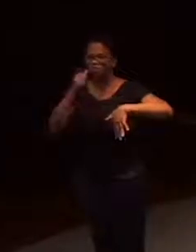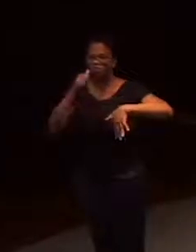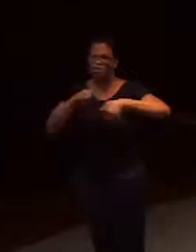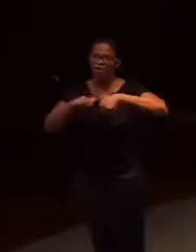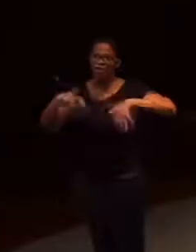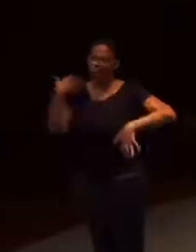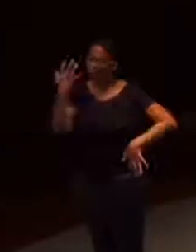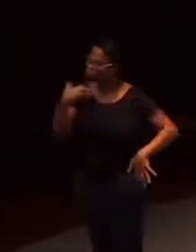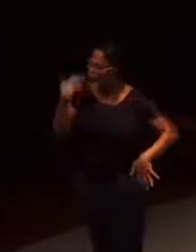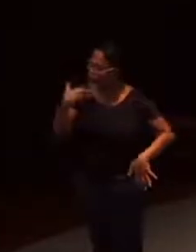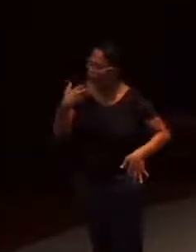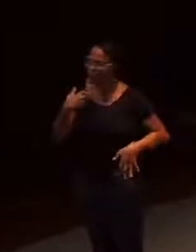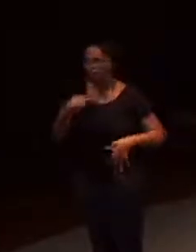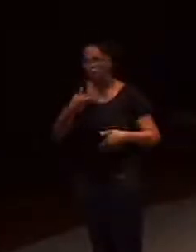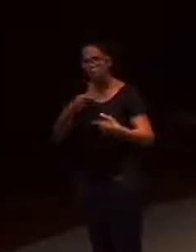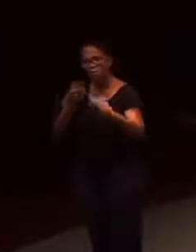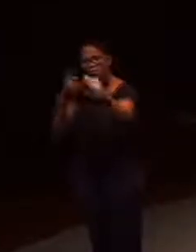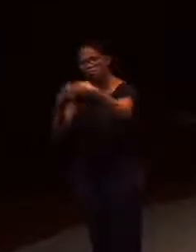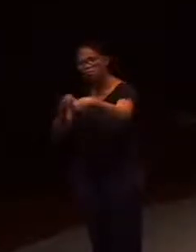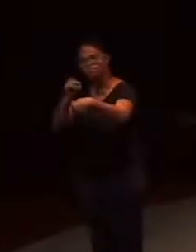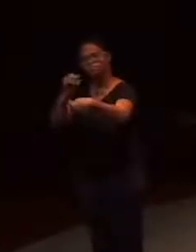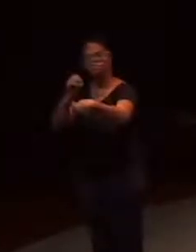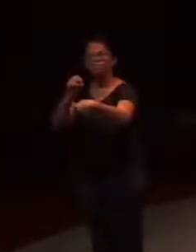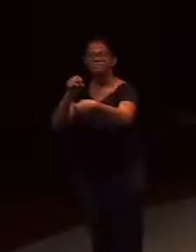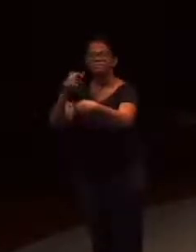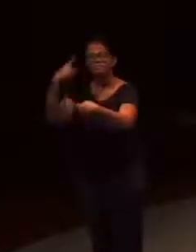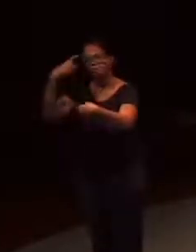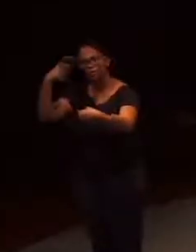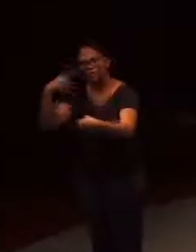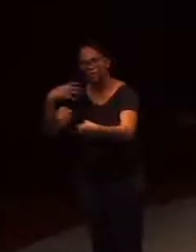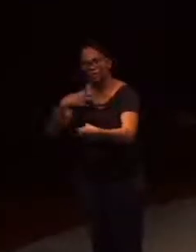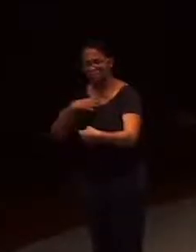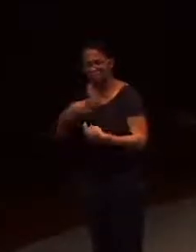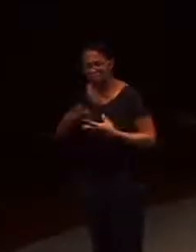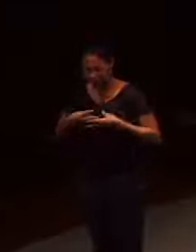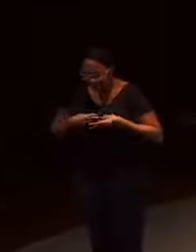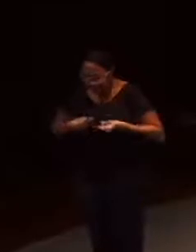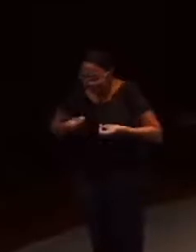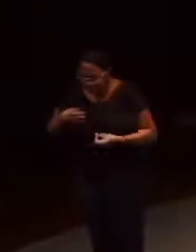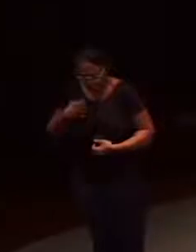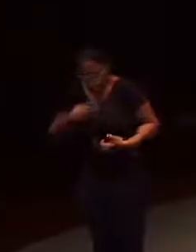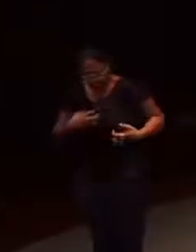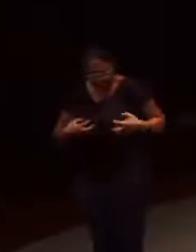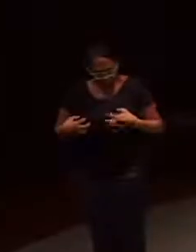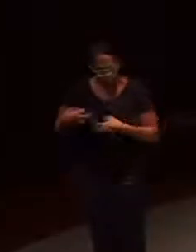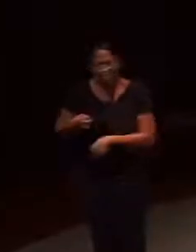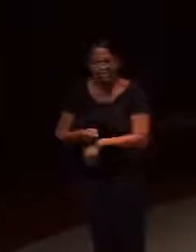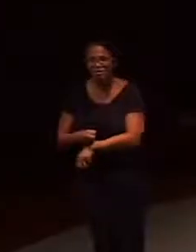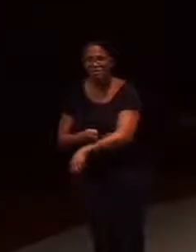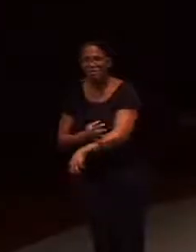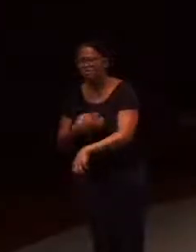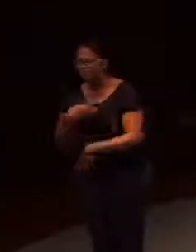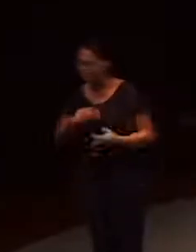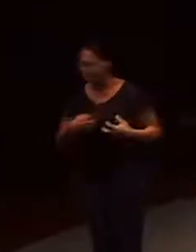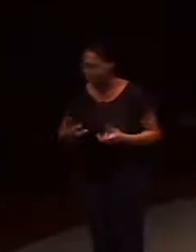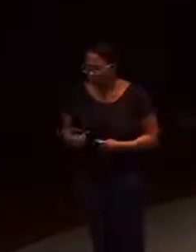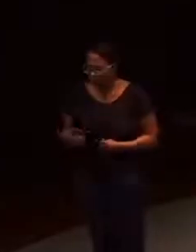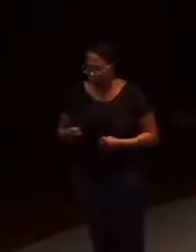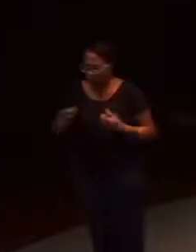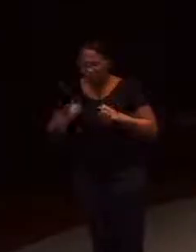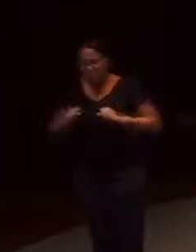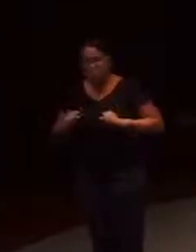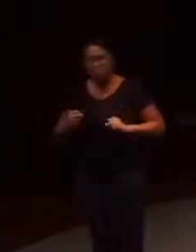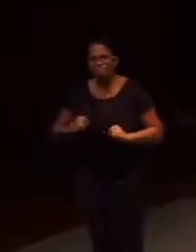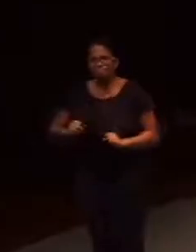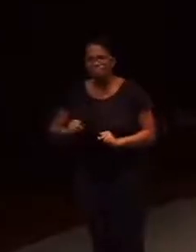maneira de trabalhar suas emoções, uma maneira de enfrentar as duras realidades que a gente vive. E eu